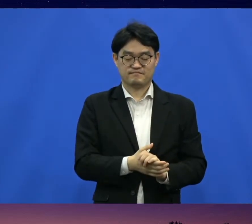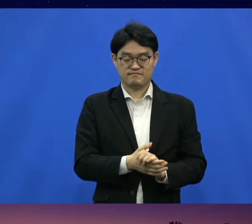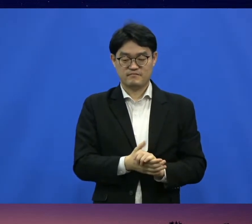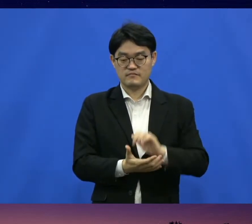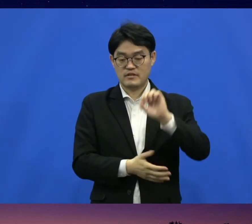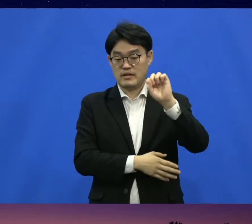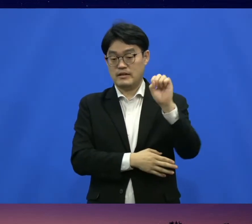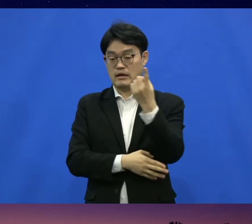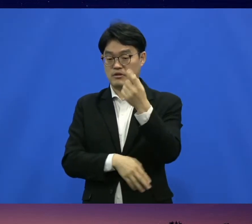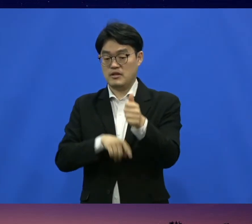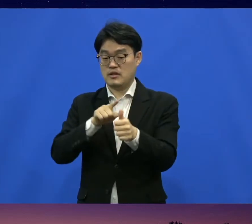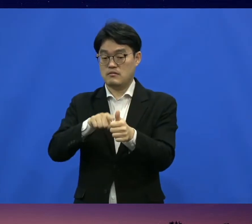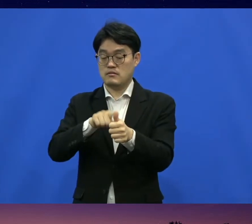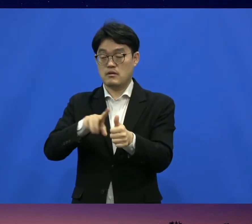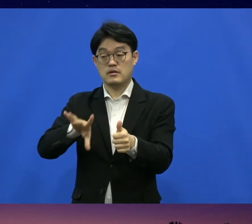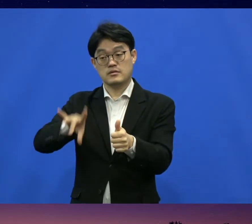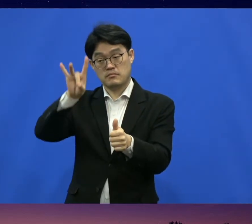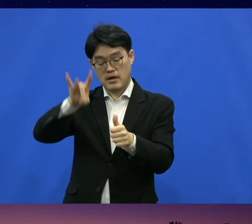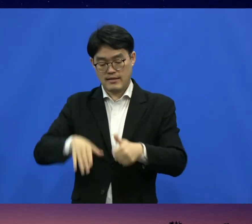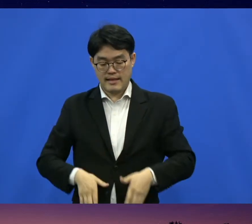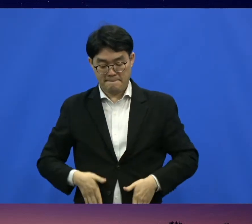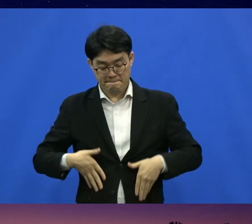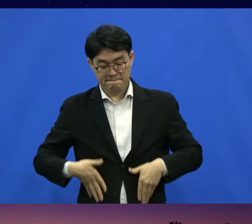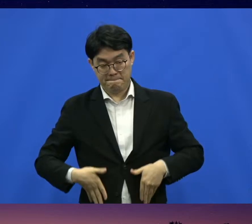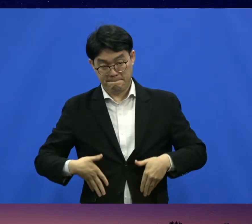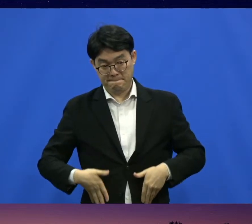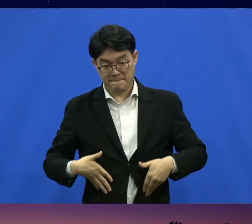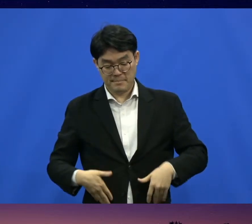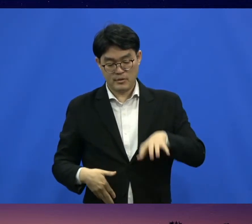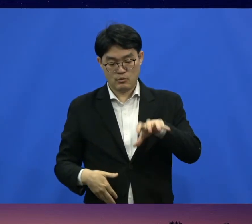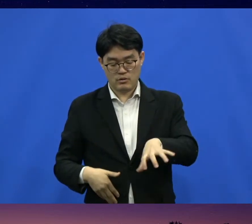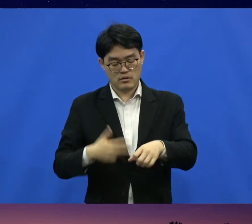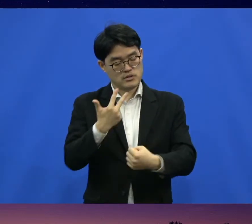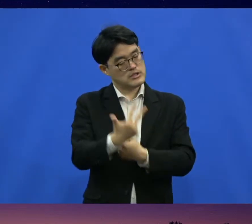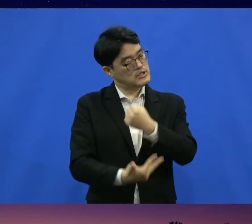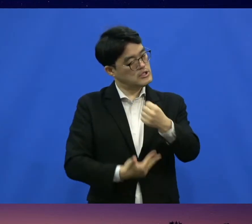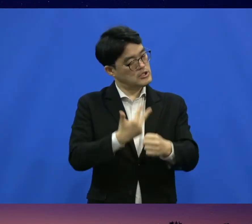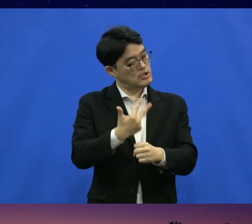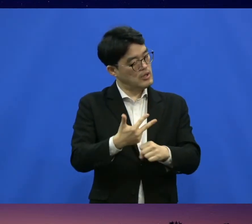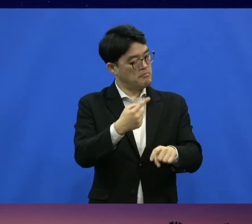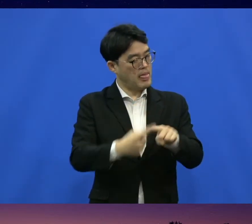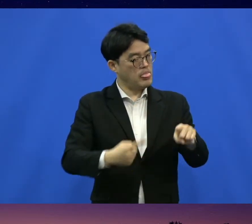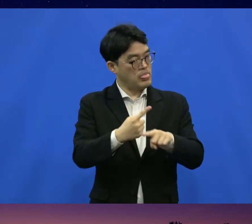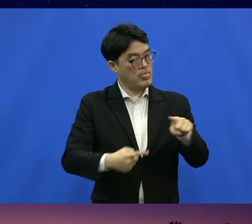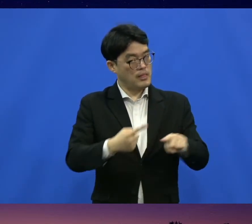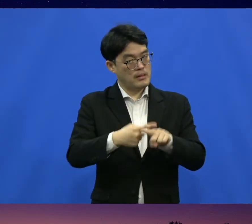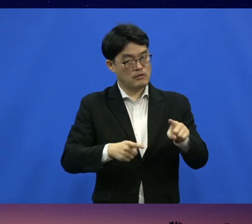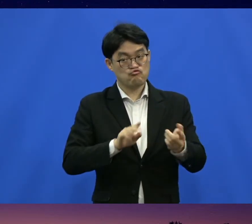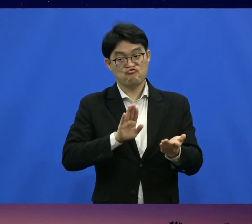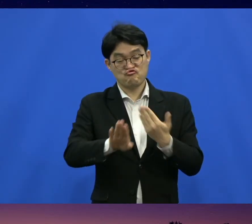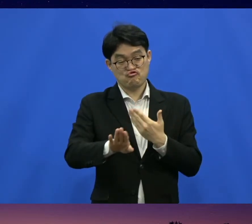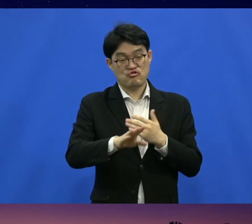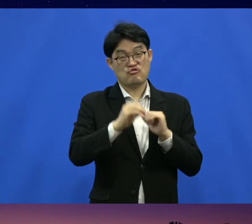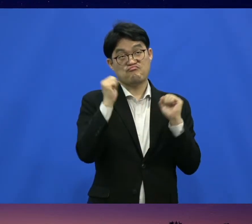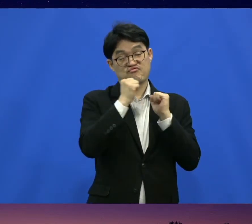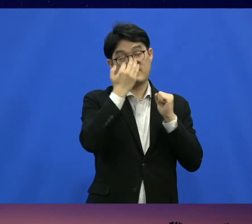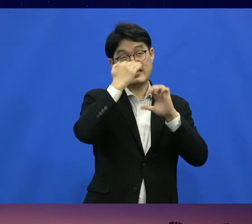유다에서 7년 반 동안 왕노를 했습니다. 그리고 이어서 북이스라엘과 함께 이제 통일 이스라엘의 왕이